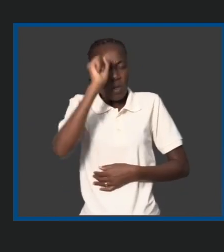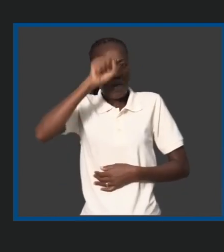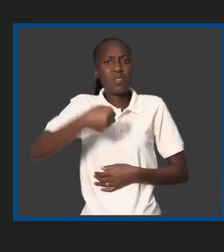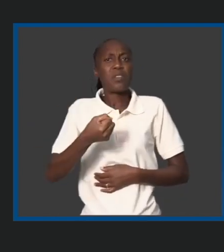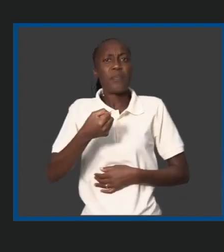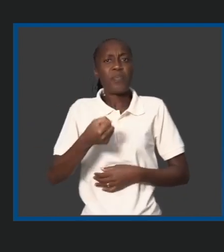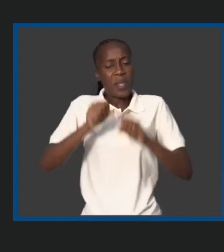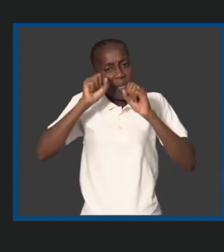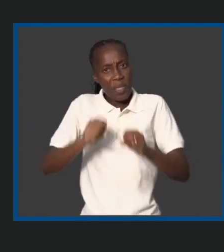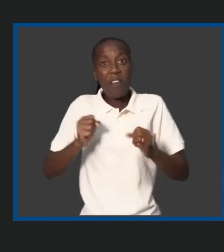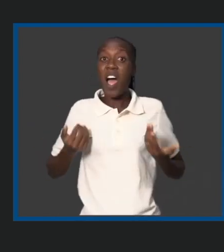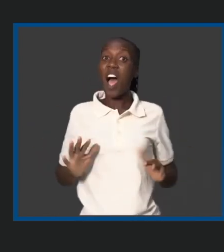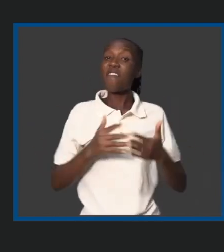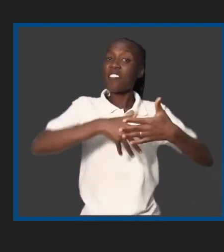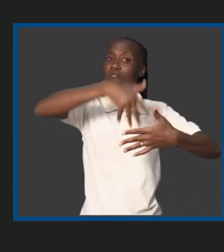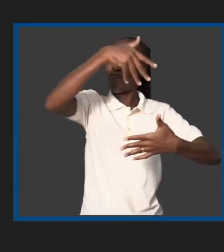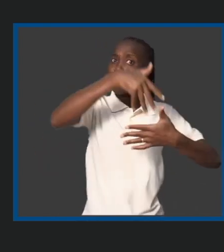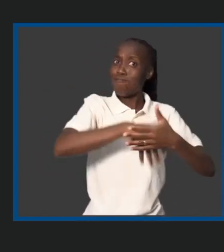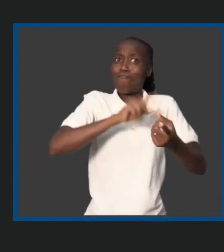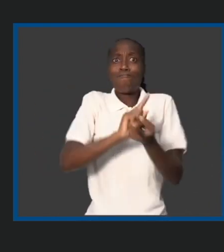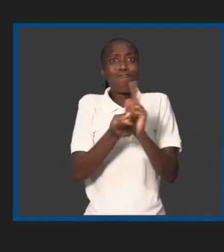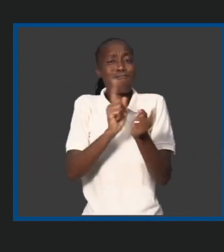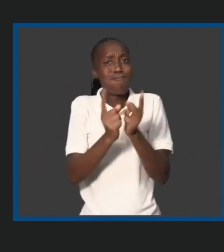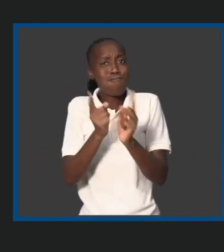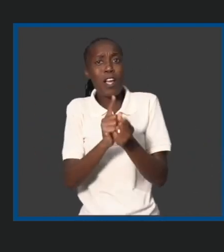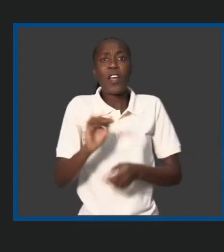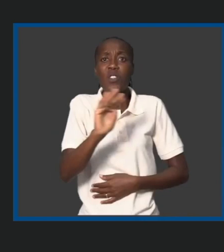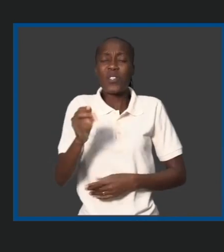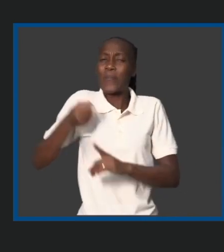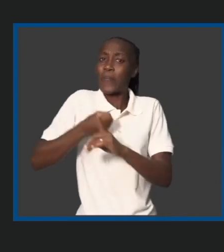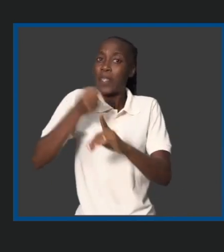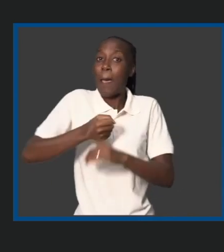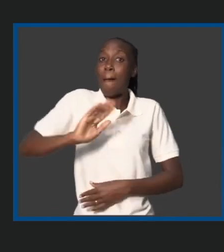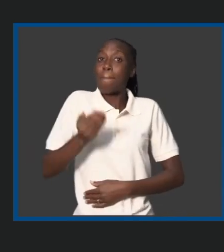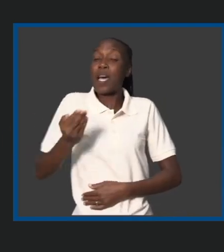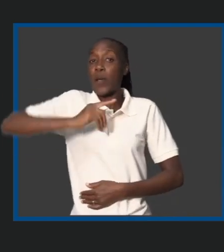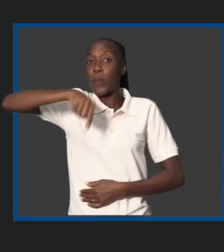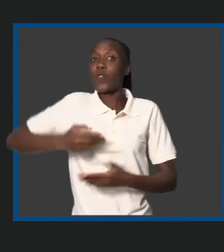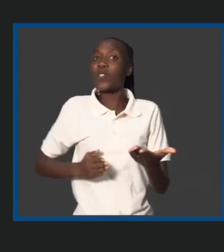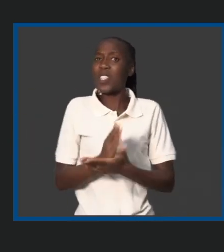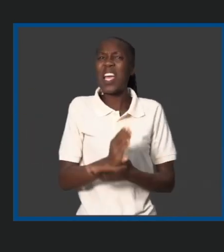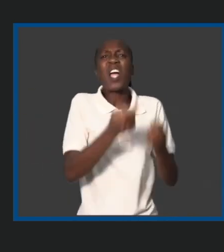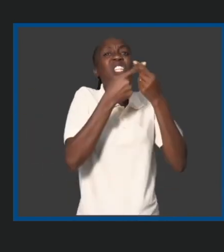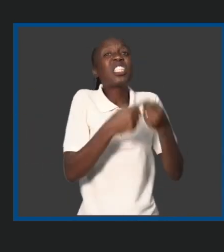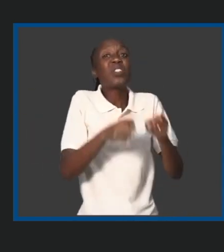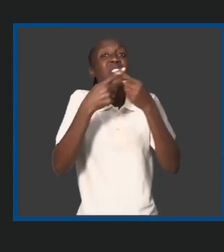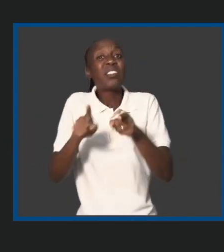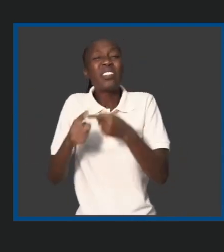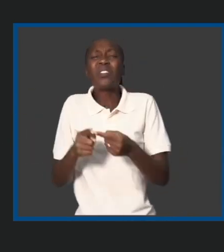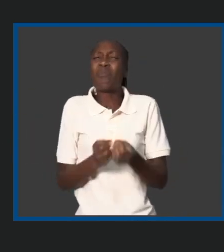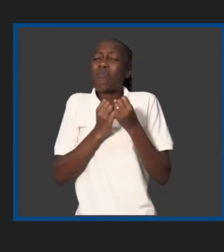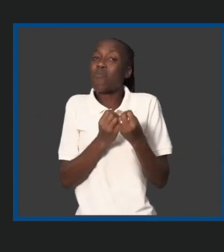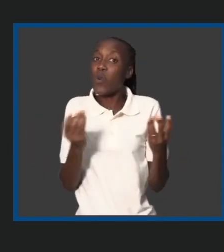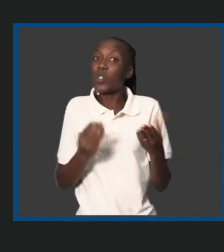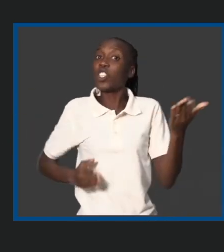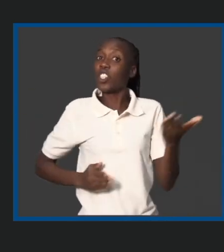é enterarmos na vida, entrarmos na sociedade, lutarmos para aquilo que não são nossos direitos. E são vários nossos direitos, nós somos bichos